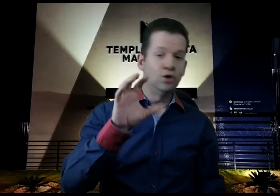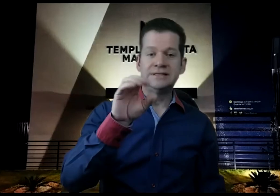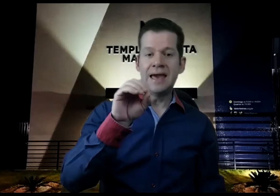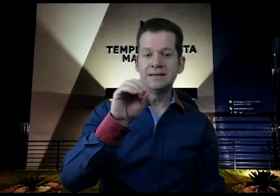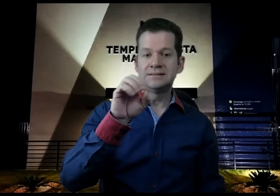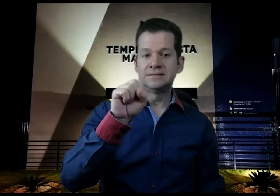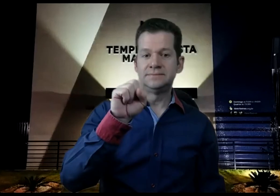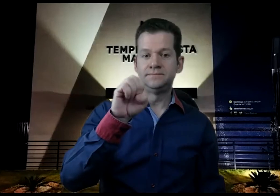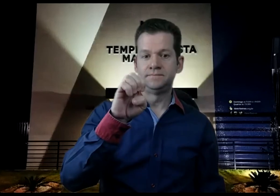Oséias.